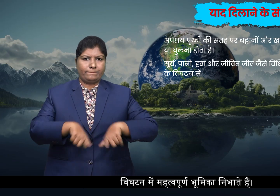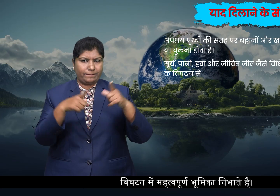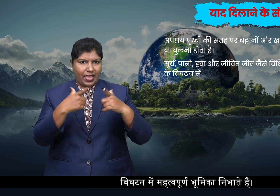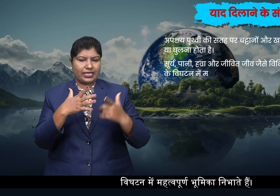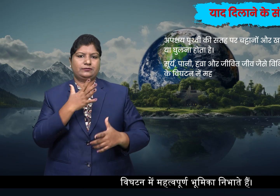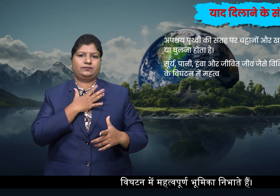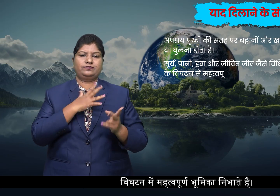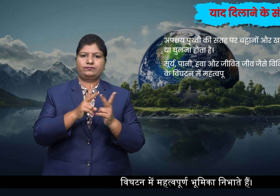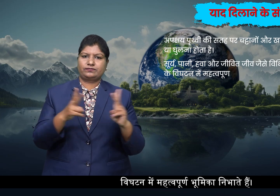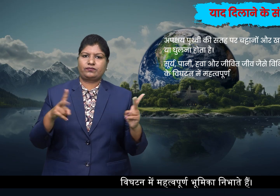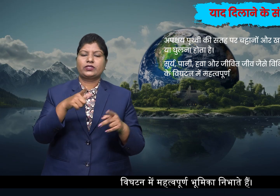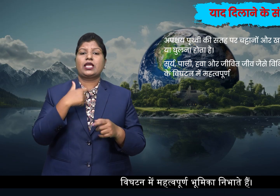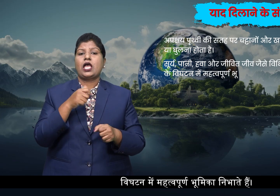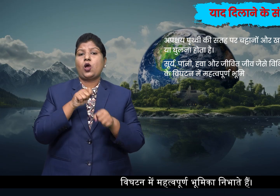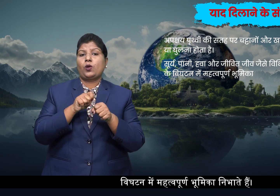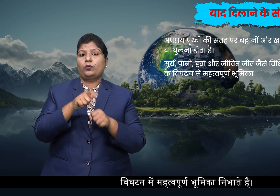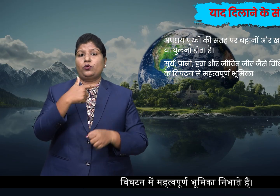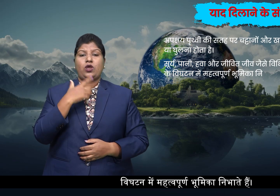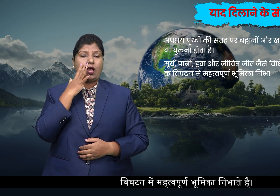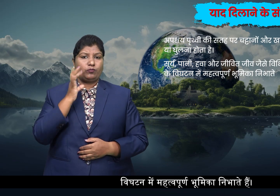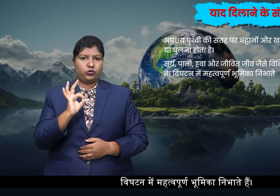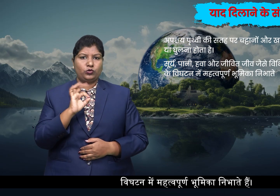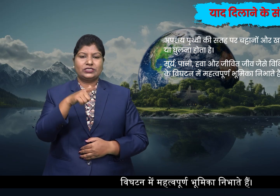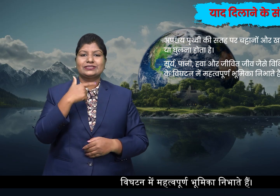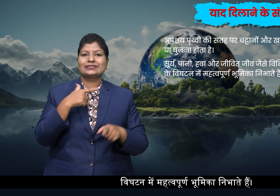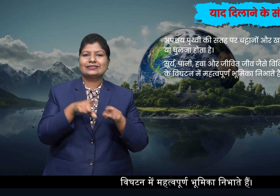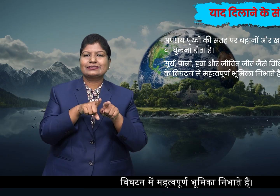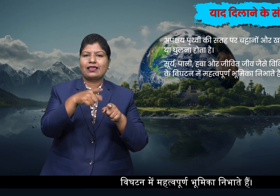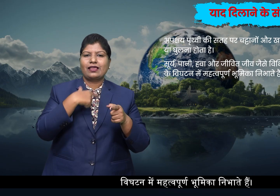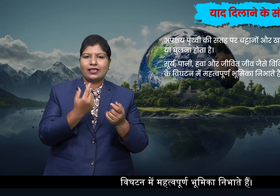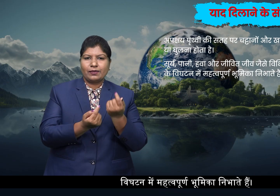विघटन में महत्वपूर्ण भूमिका निभाते हैं।